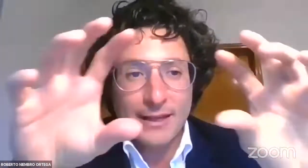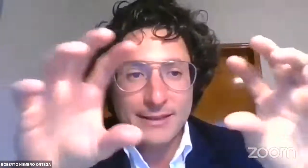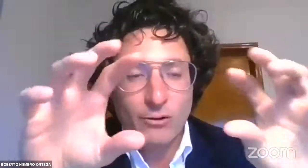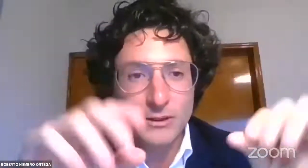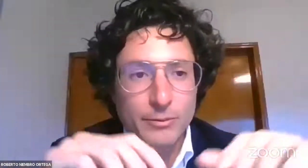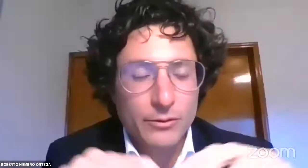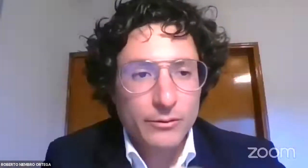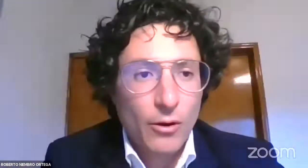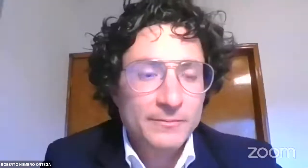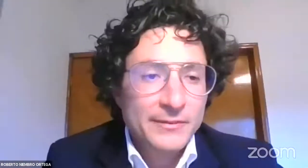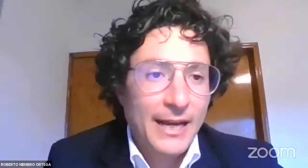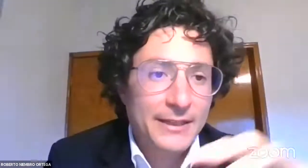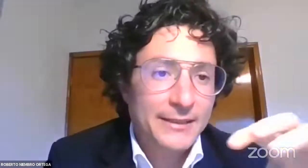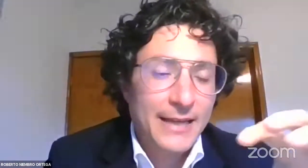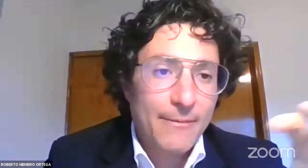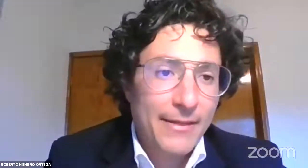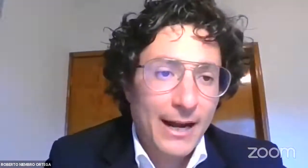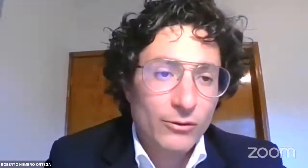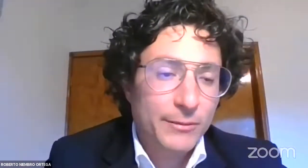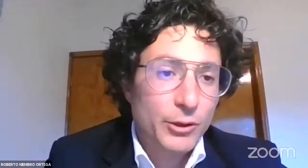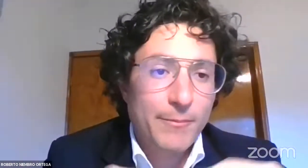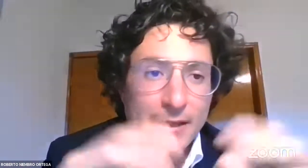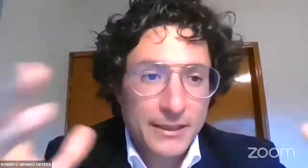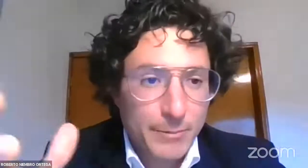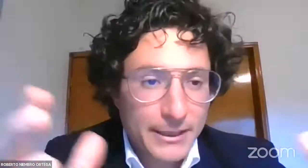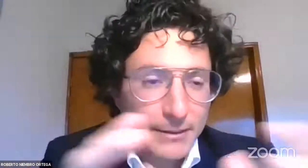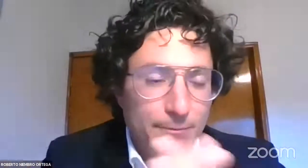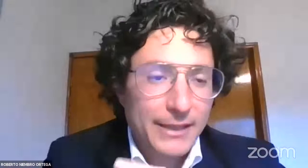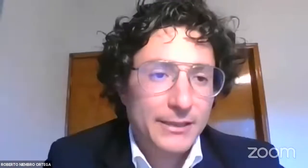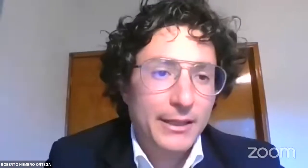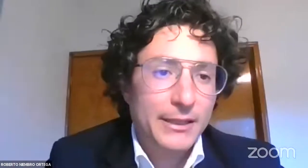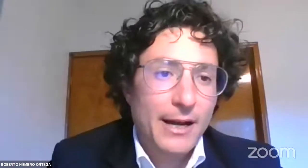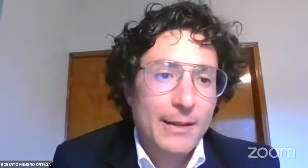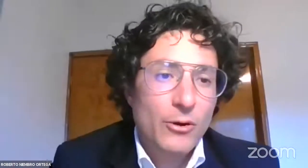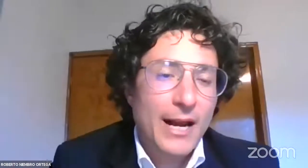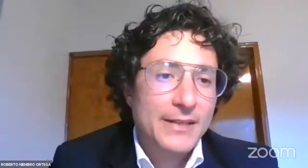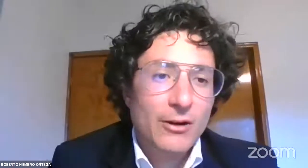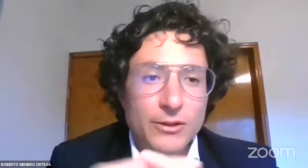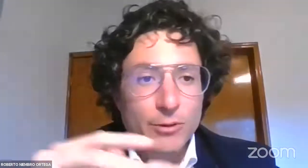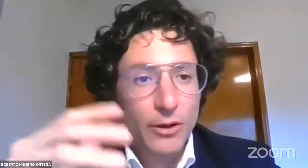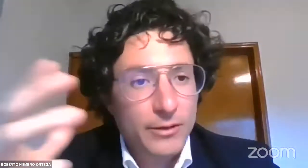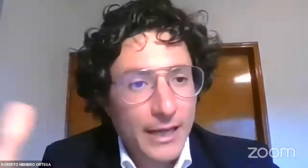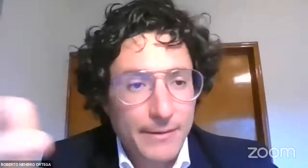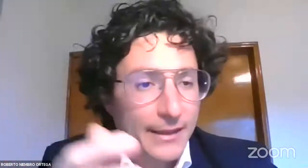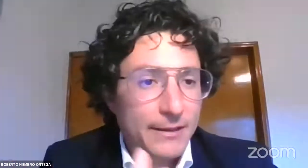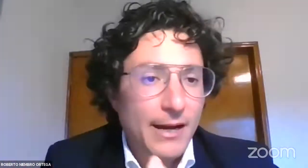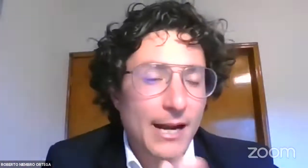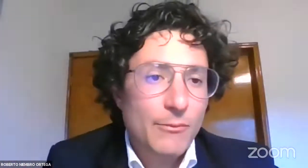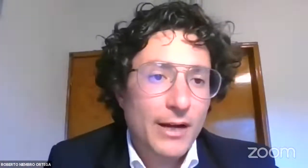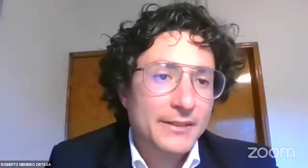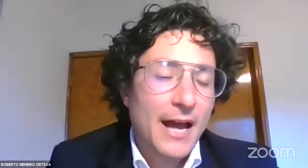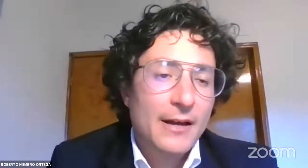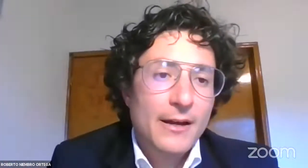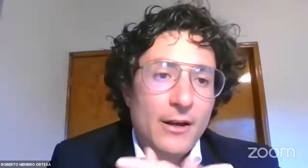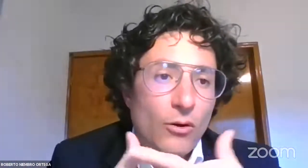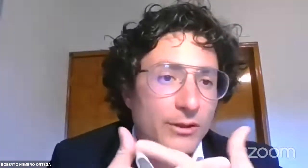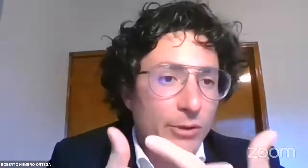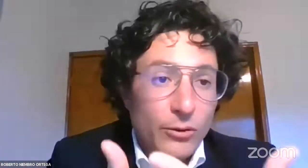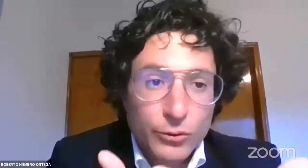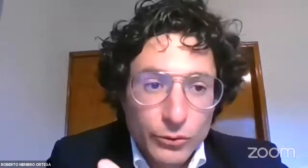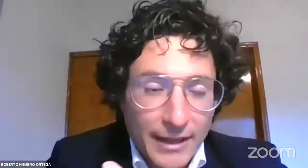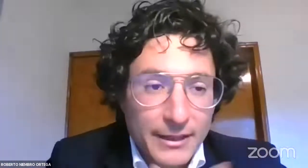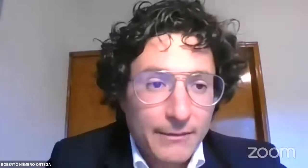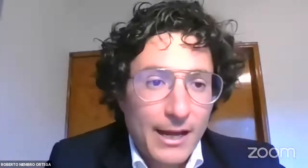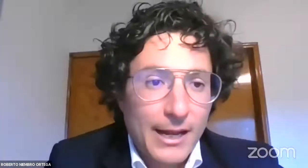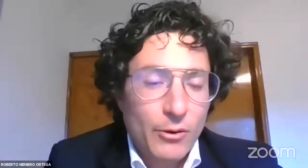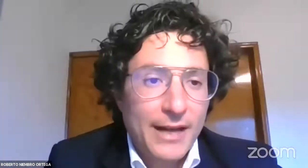forman parte de ese concepto, ¿no? Y así se habla de la concepción participativa de la democracia, concepción deliberativa de la democracia,